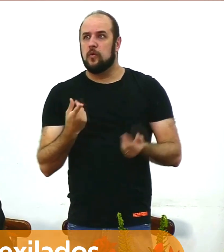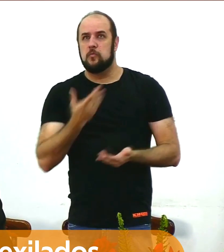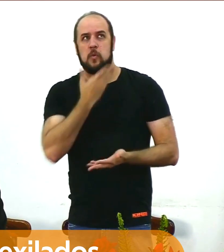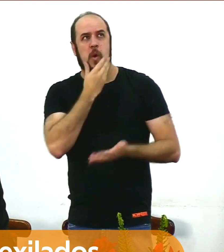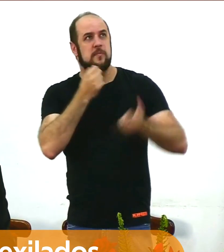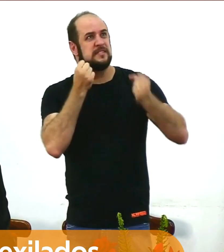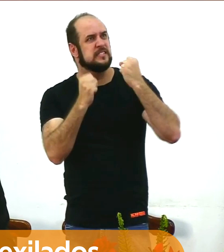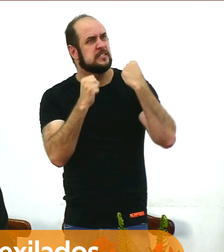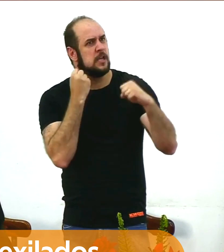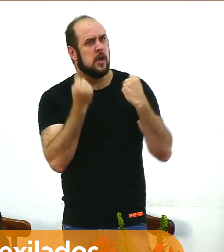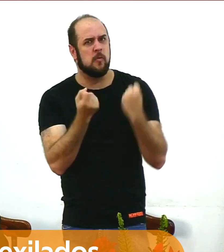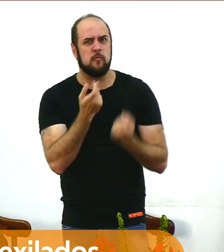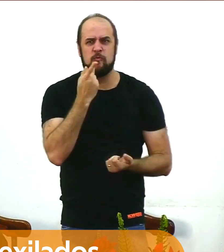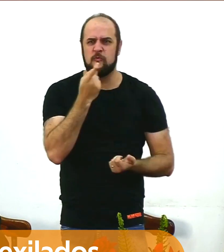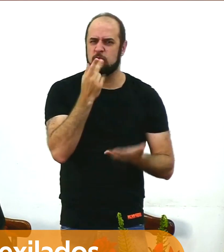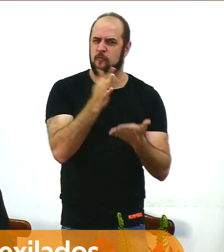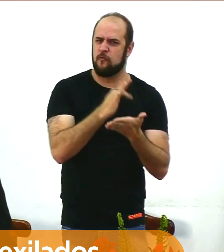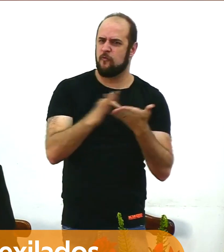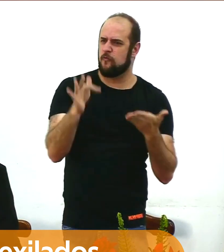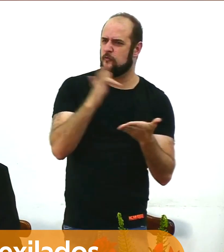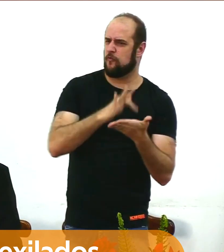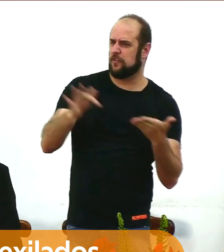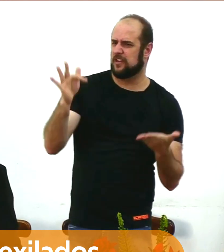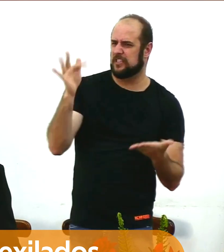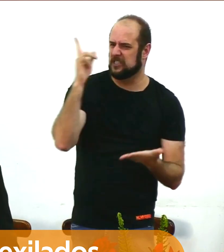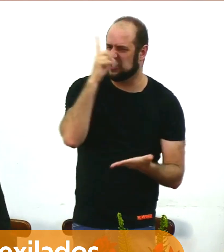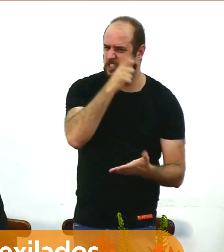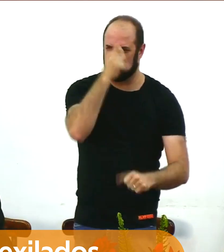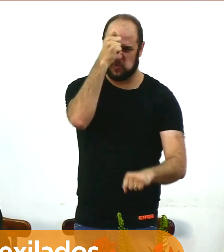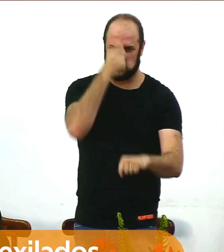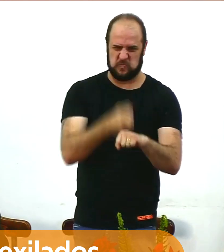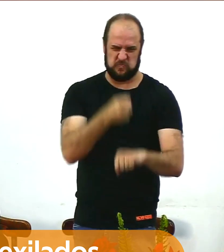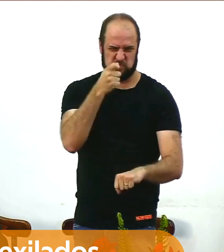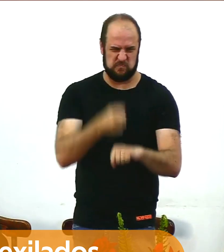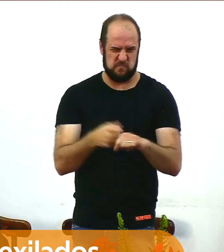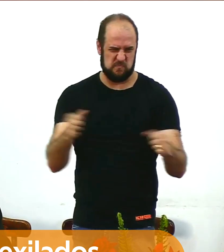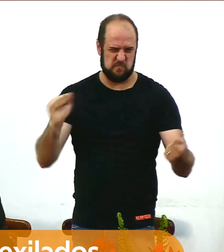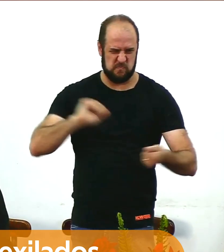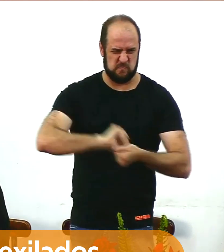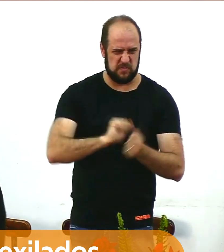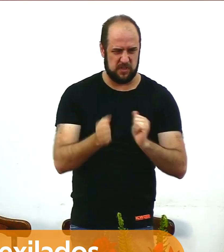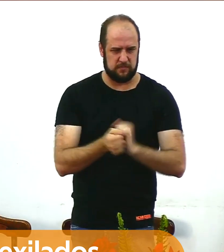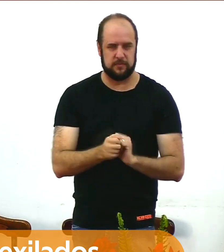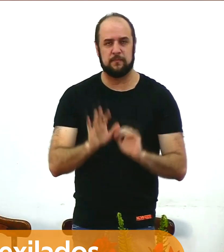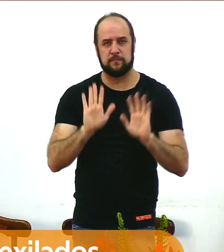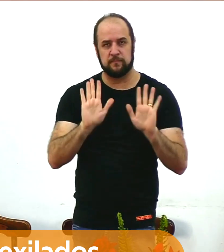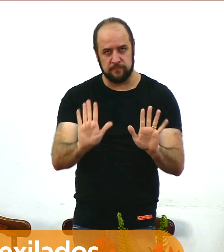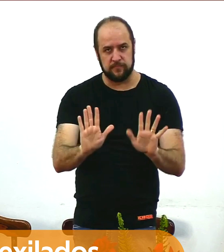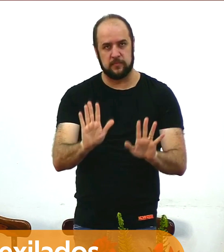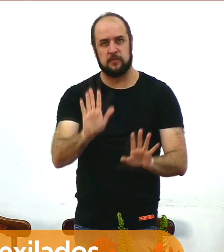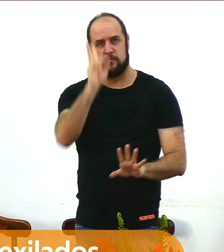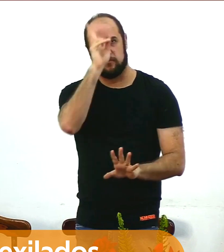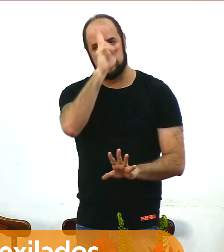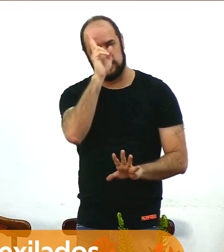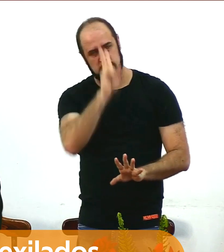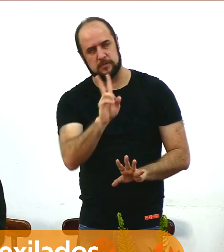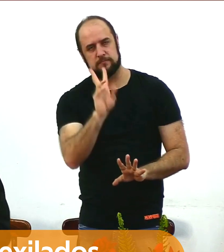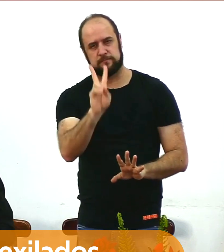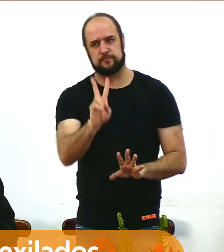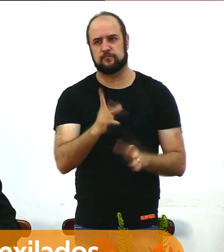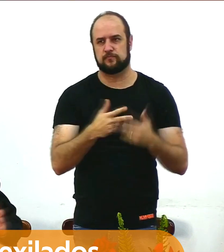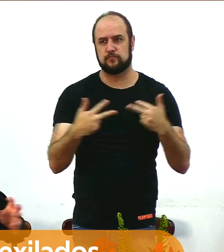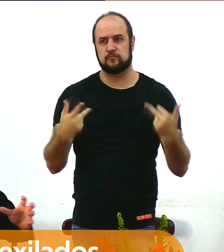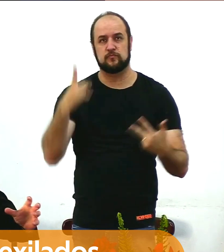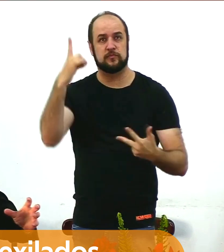No versículo 8 diz assim: filha da Babilônia, que hás de ser destruída, feliz aquele